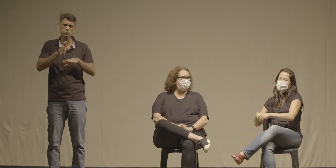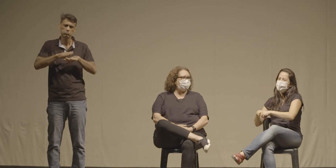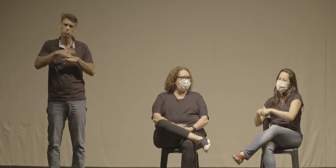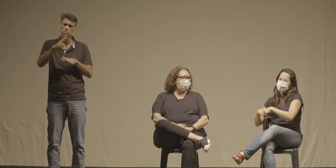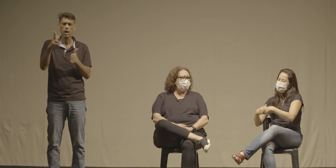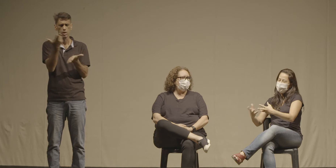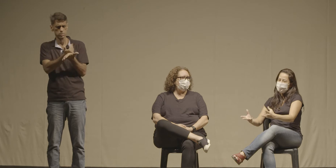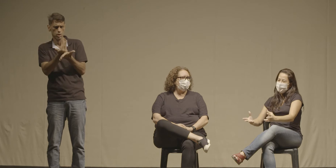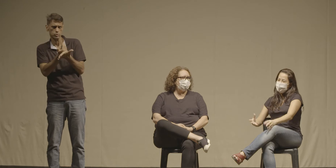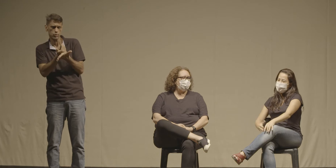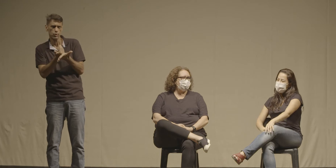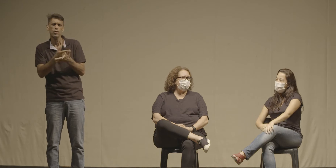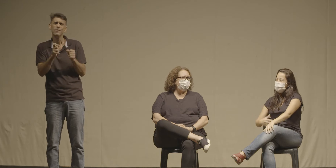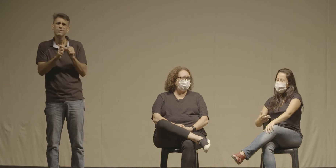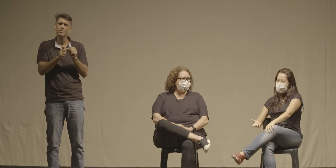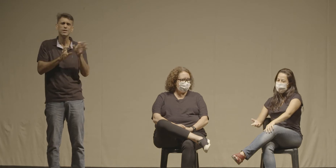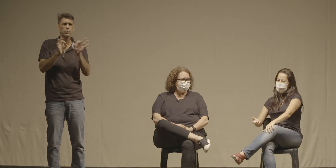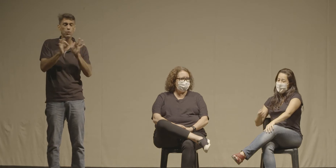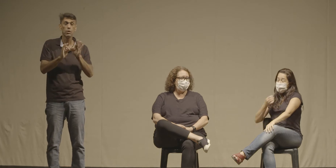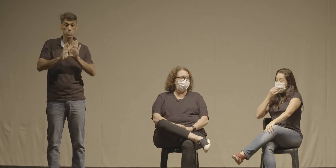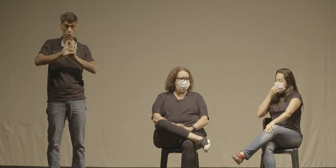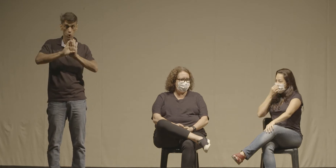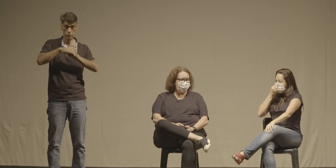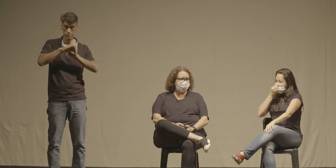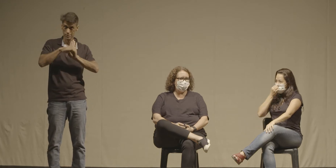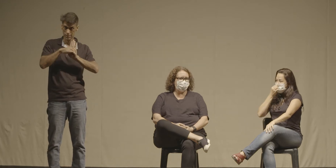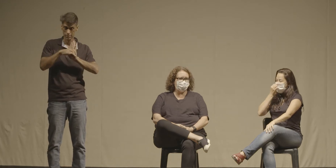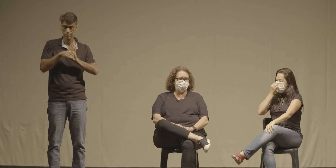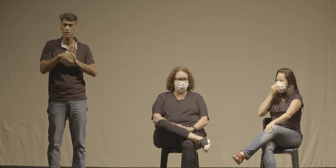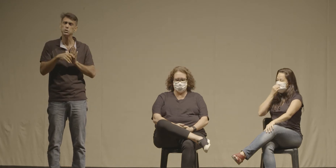desenhou, enfim, que fez o conceito.